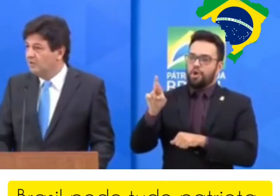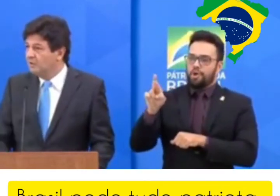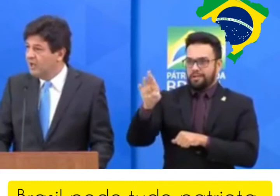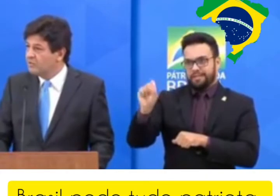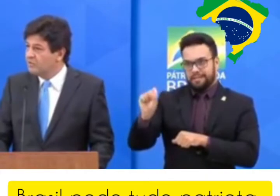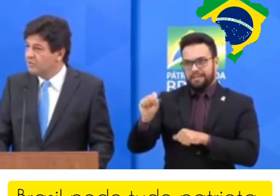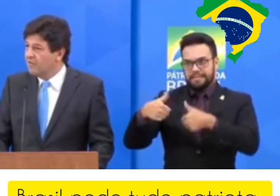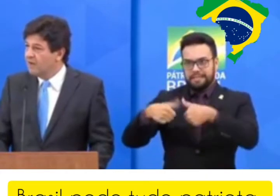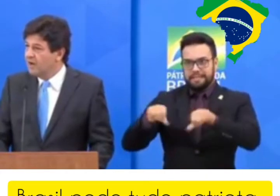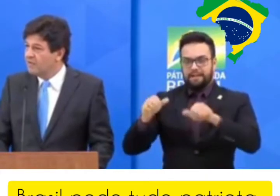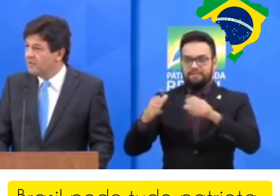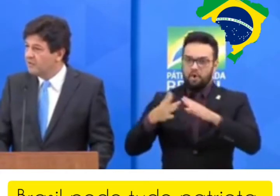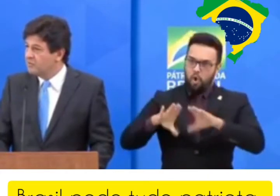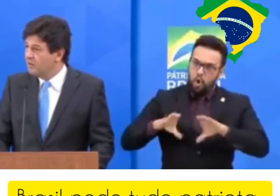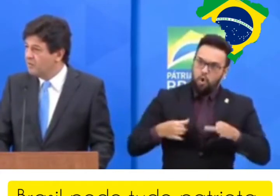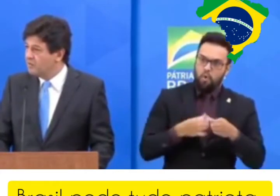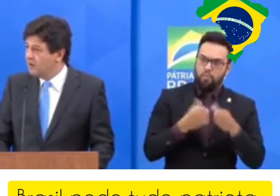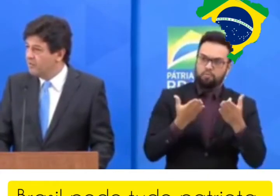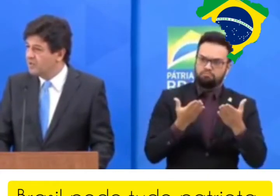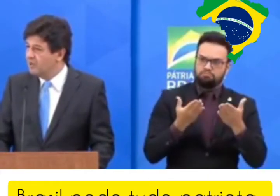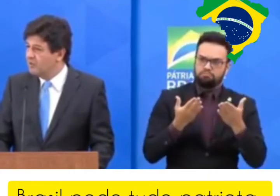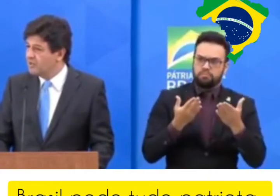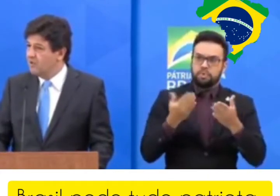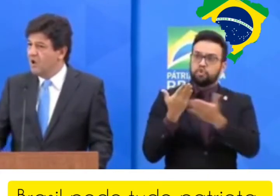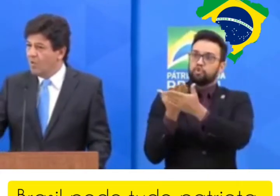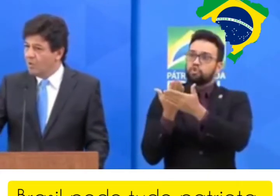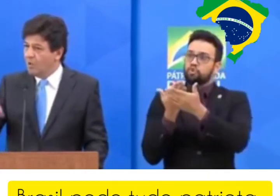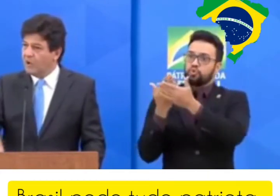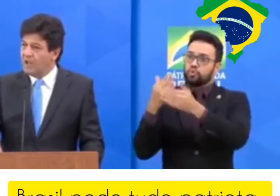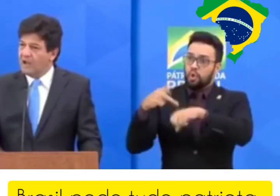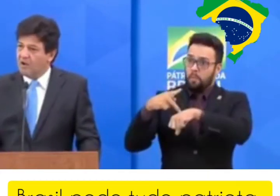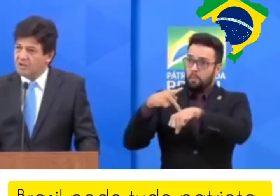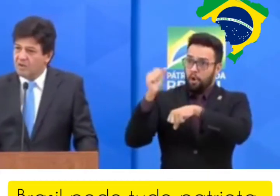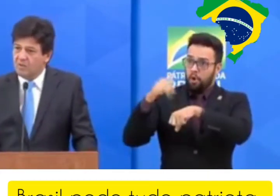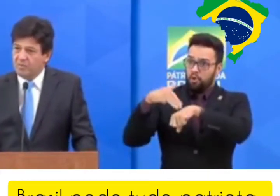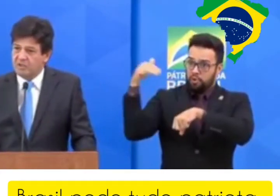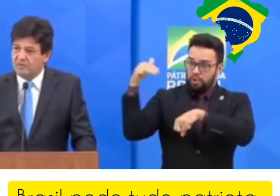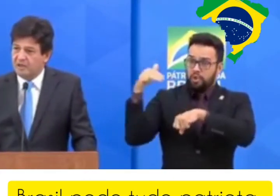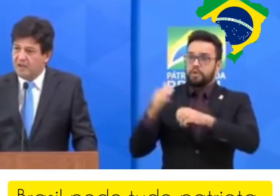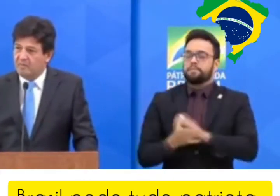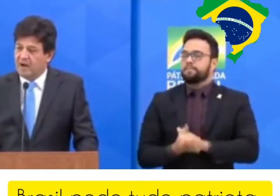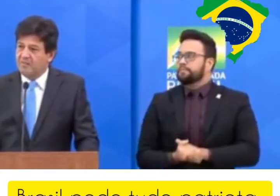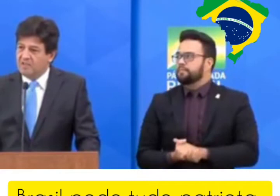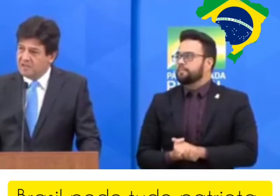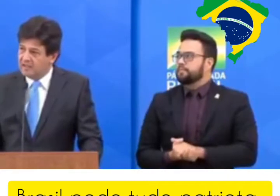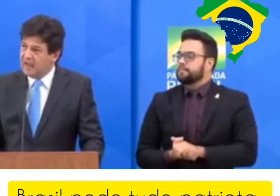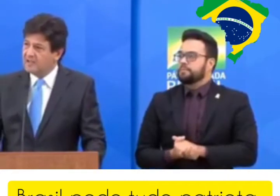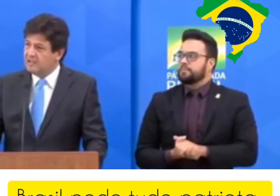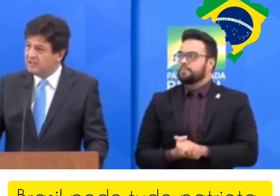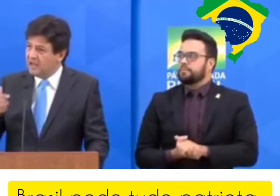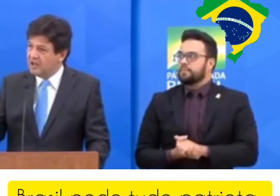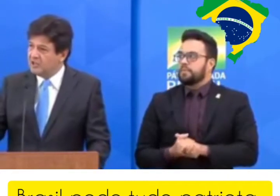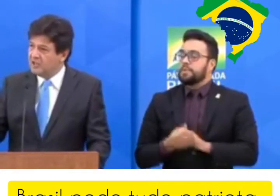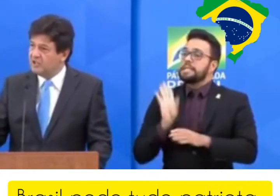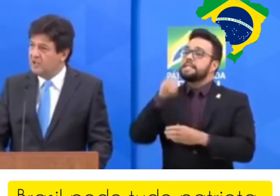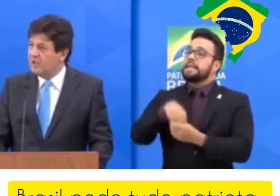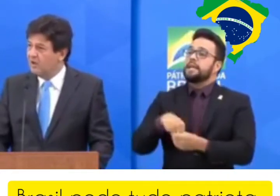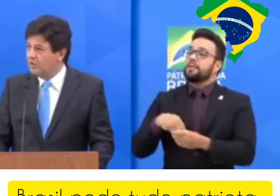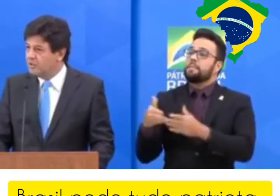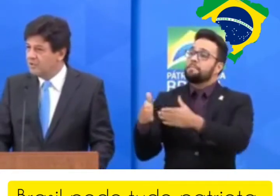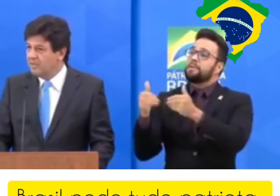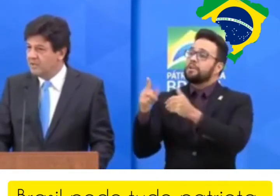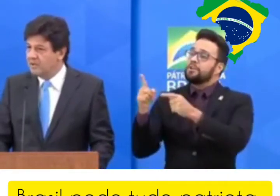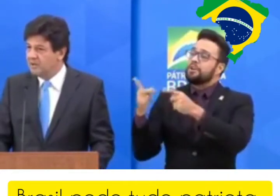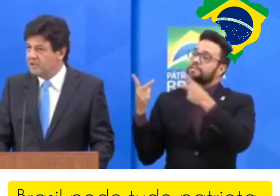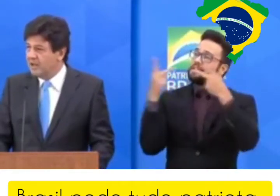trouxe o Nelson, que estava lá fazendo sua pós-graduação, o coloquei na nossa comitiva para que visitasse, interagisse